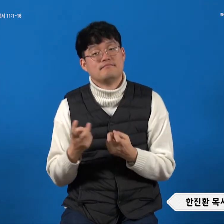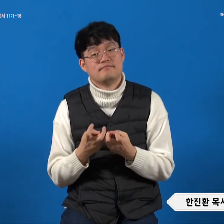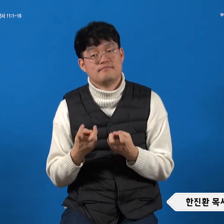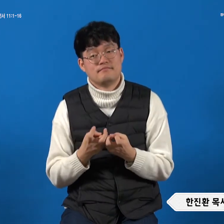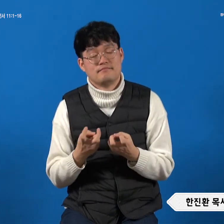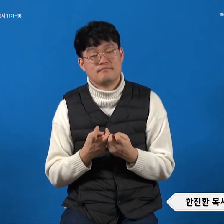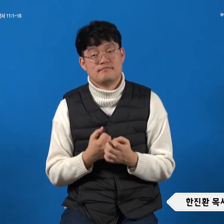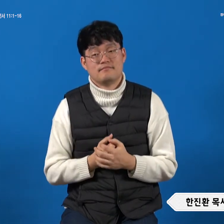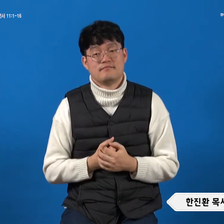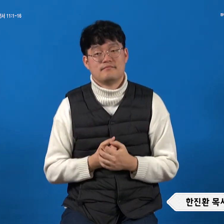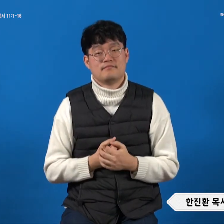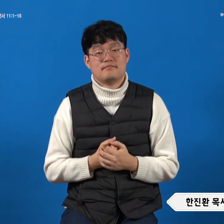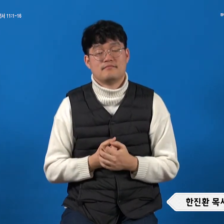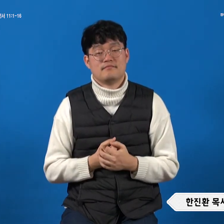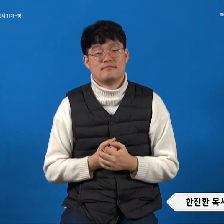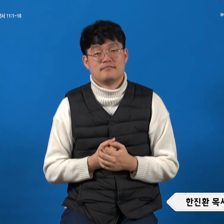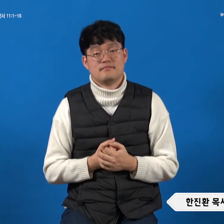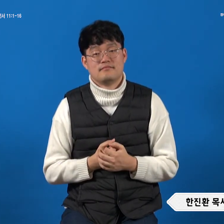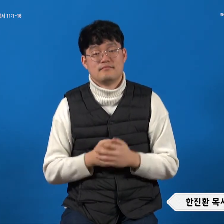남편들은 어떻게 해야 됩니까?